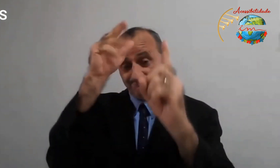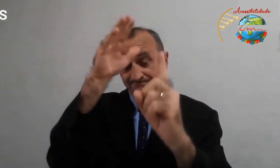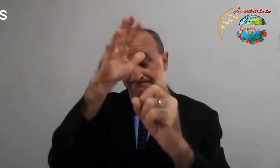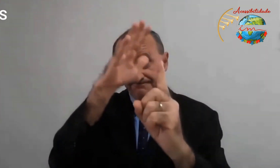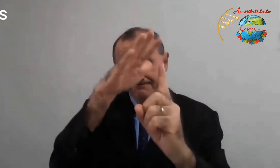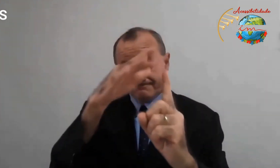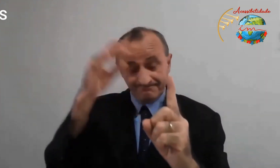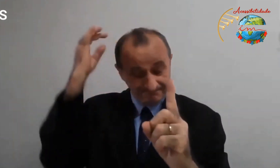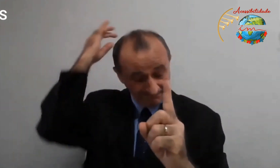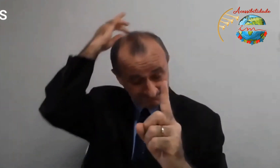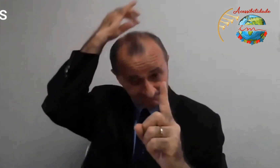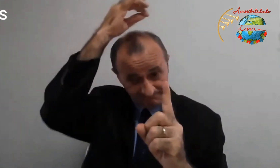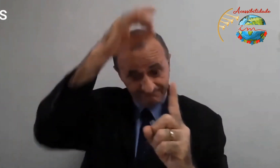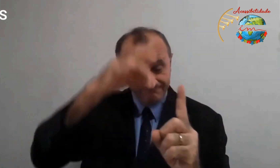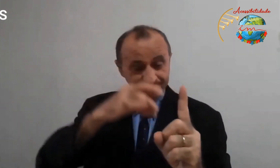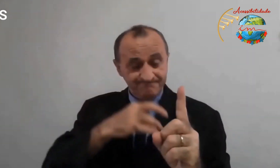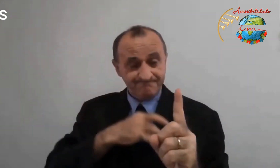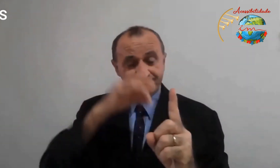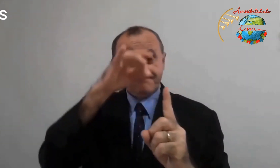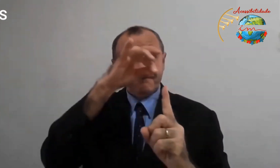Jesus Cristo que batiza com o Espírito Santo.